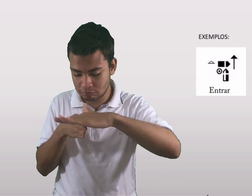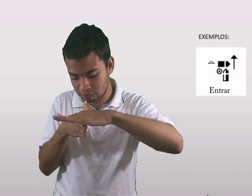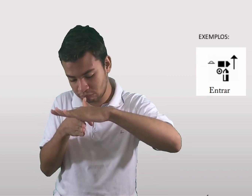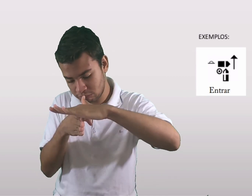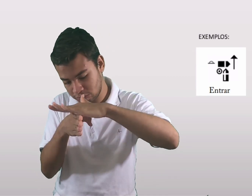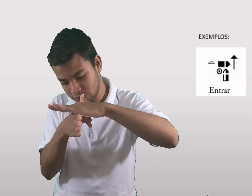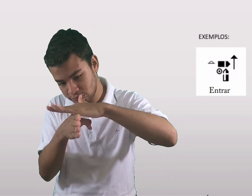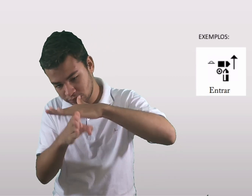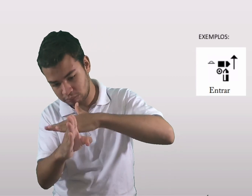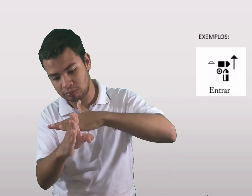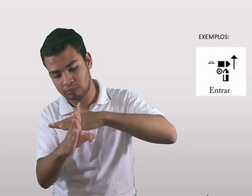Então, temos o